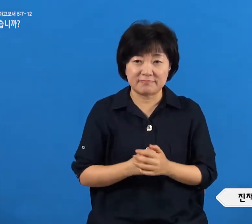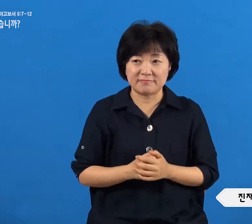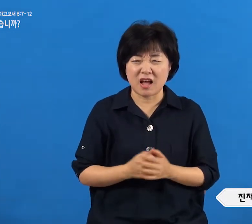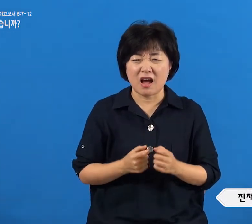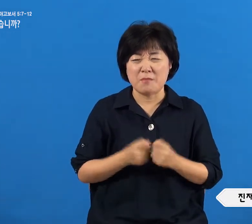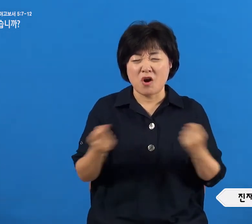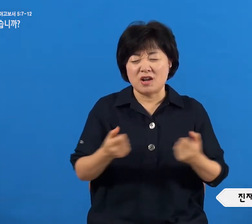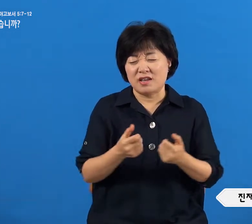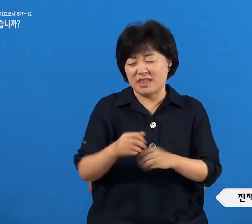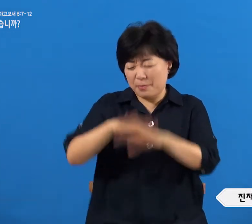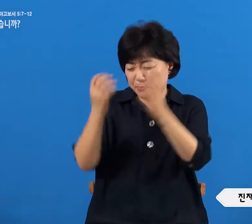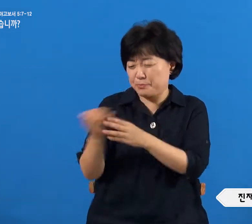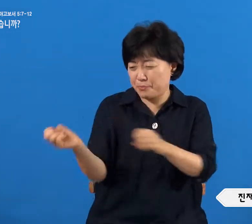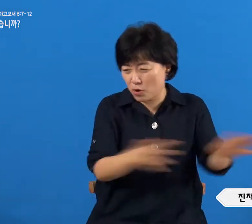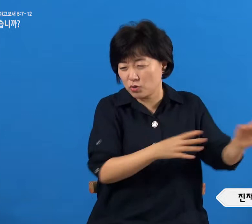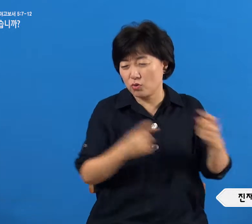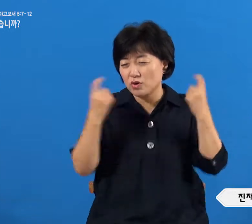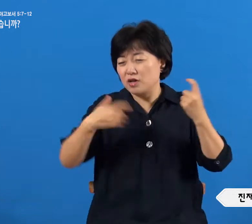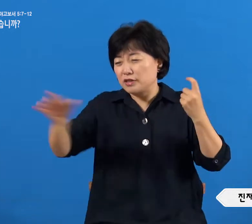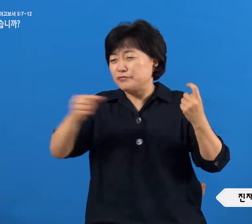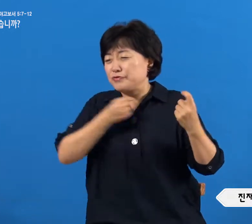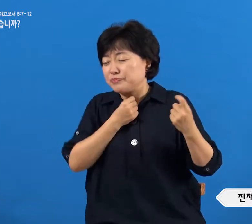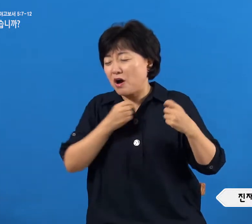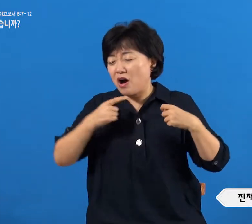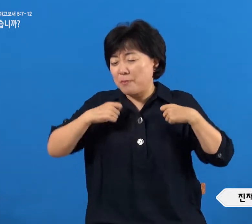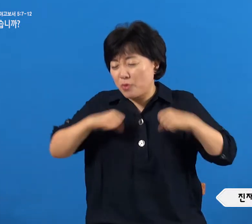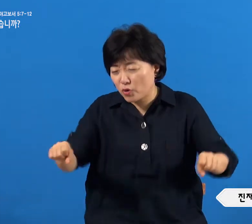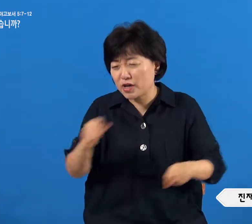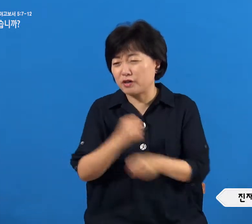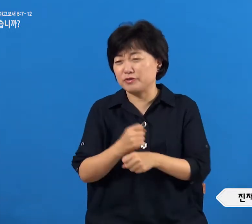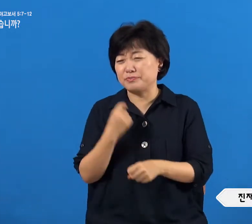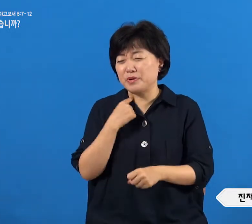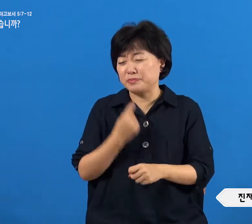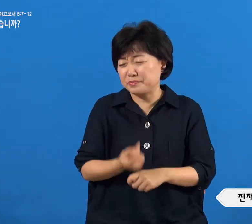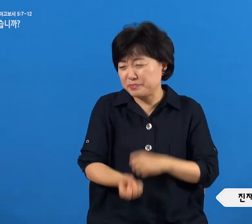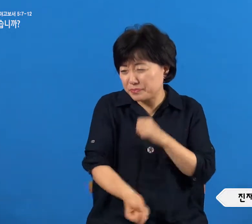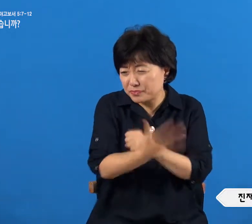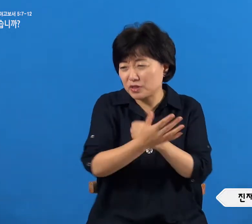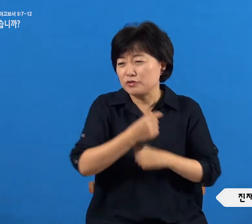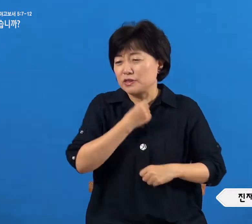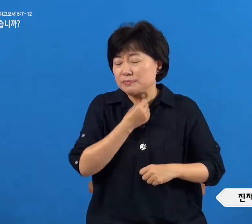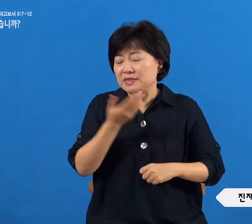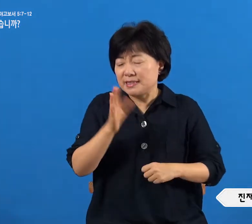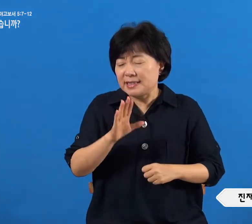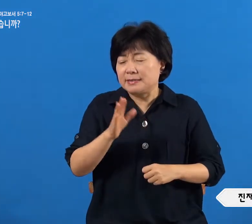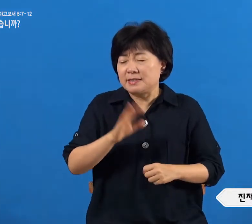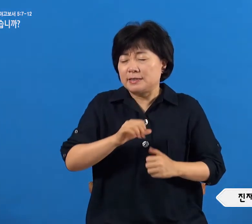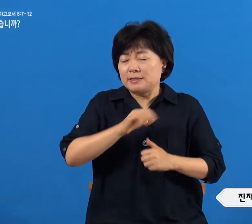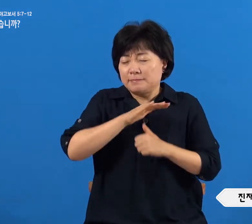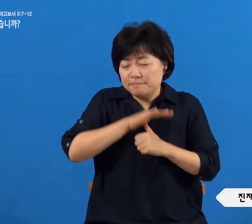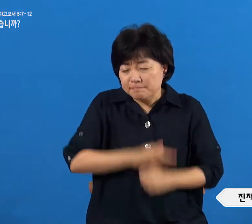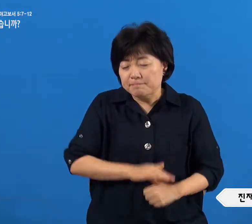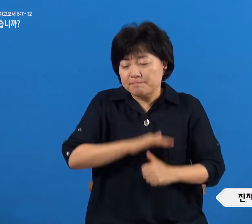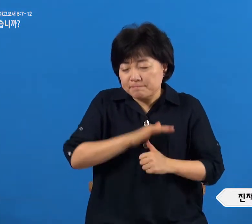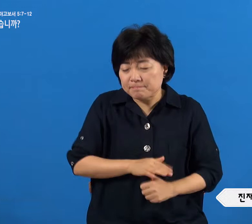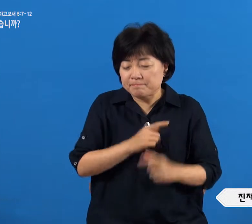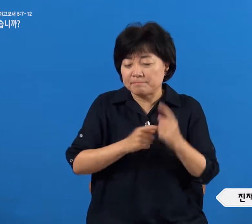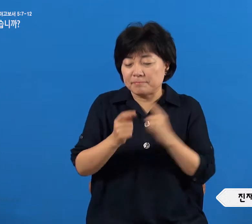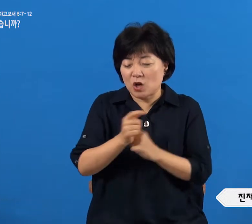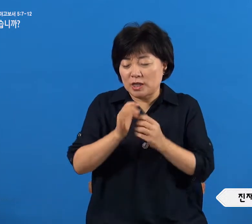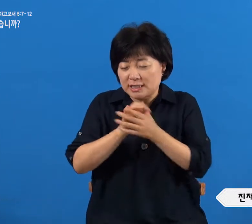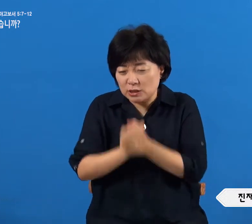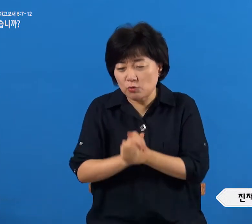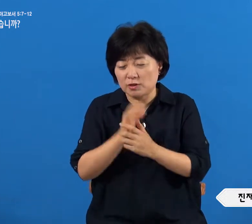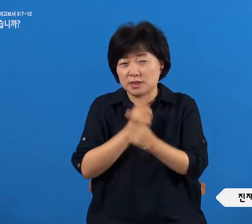때 인내하십시오. 지금 그만두고 싶을 때 조금 더 인내하십시오. 조금 더 기도하십시오. 더